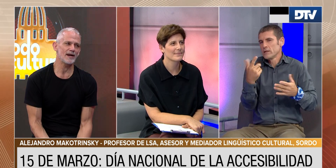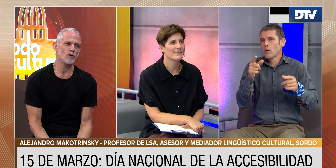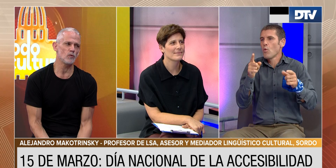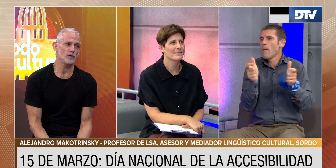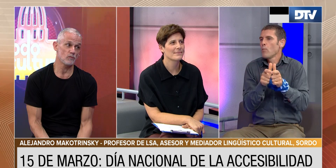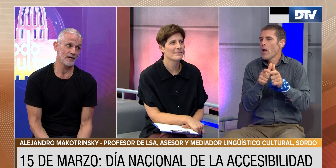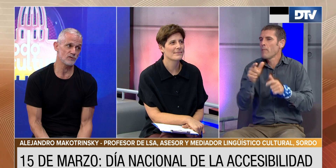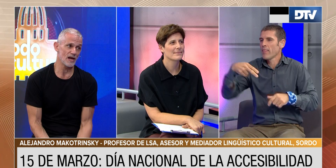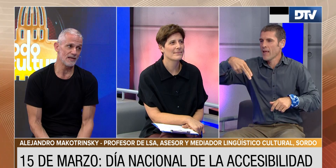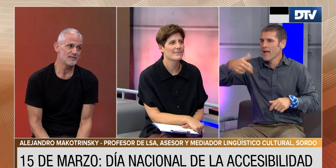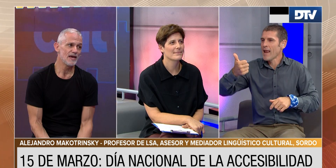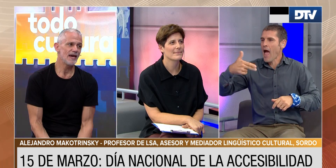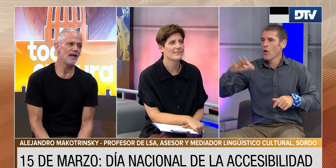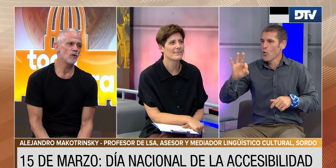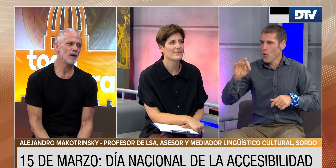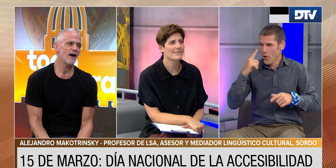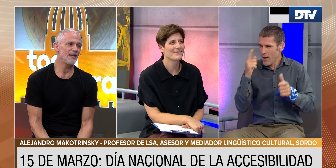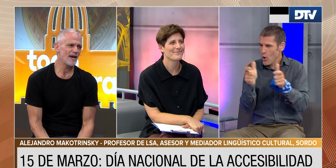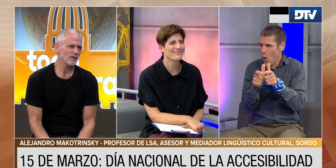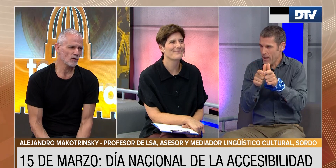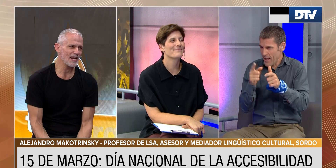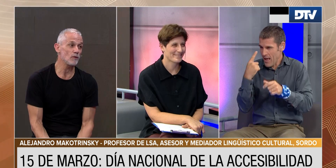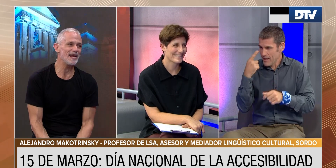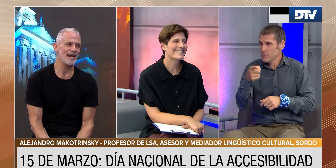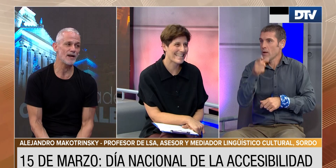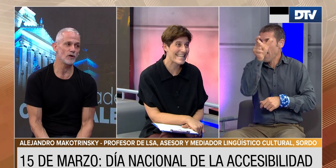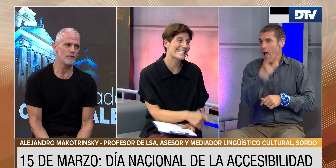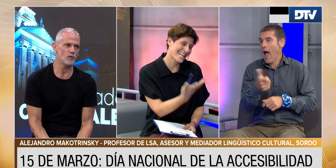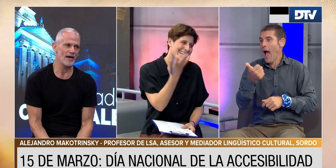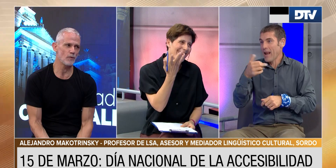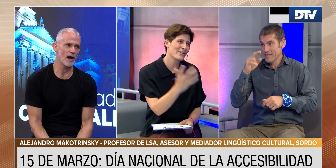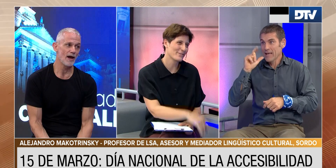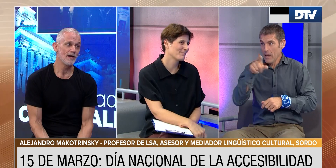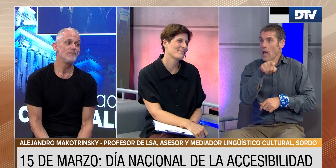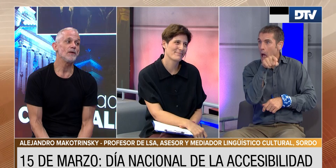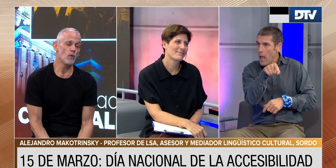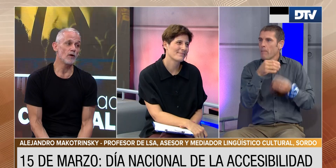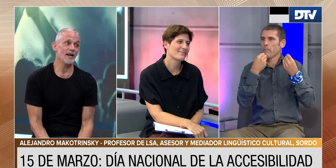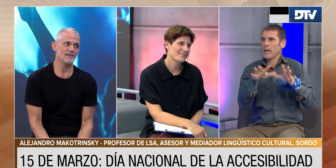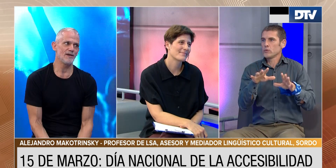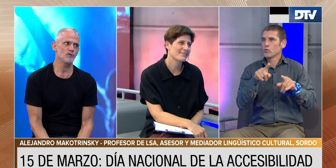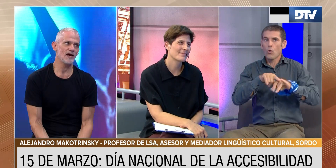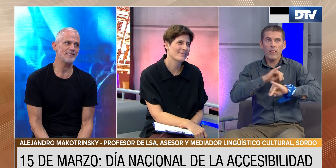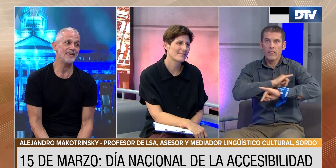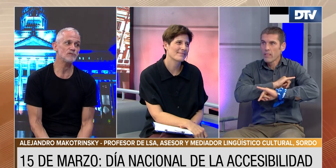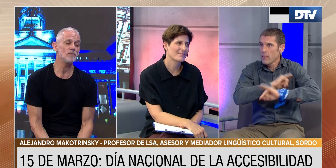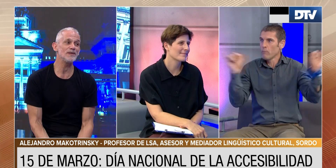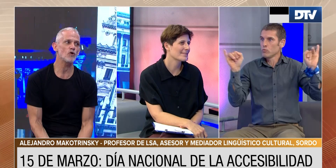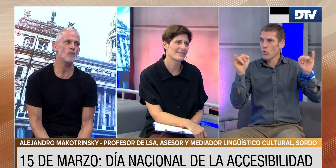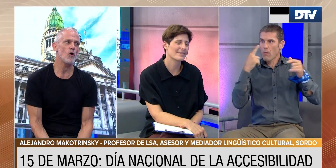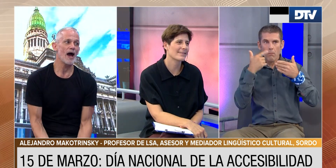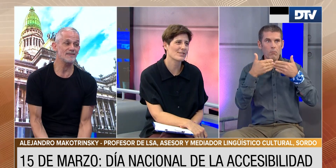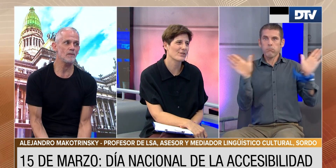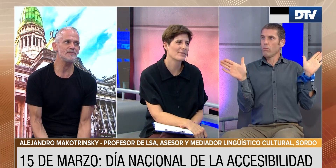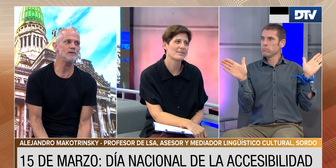estas barreras comunicacionales. El programa Nano, ¿te acordás la novela Nano que fue en una época? Claro. Bueno, Caraceli González, eso